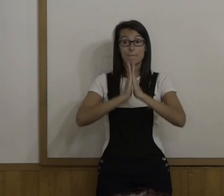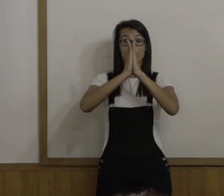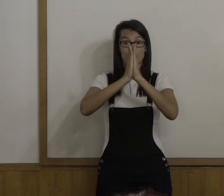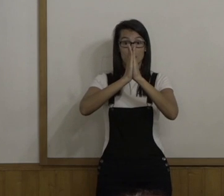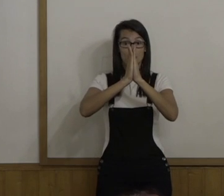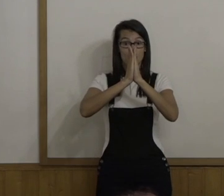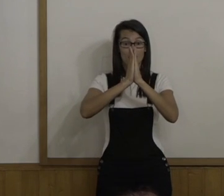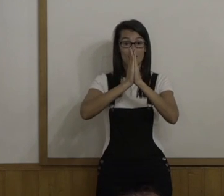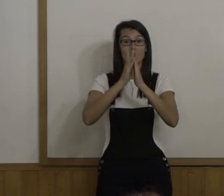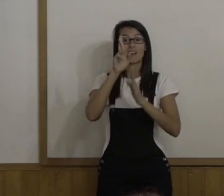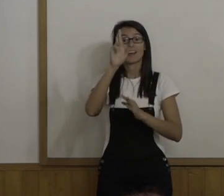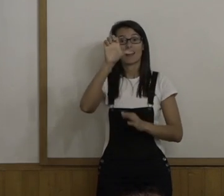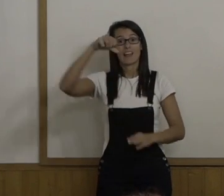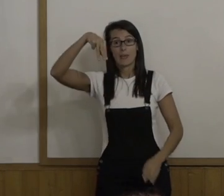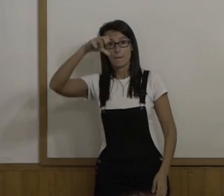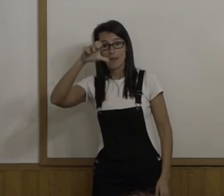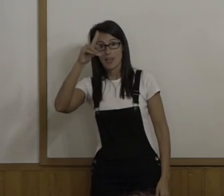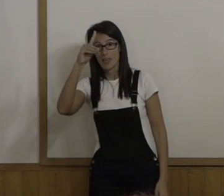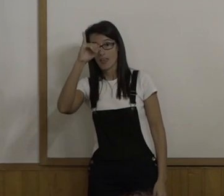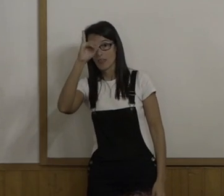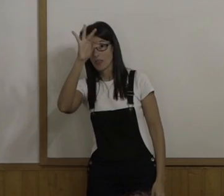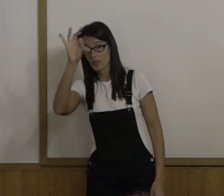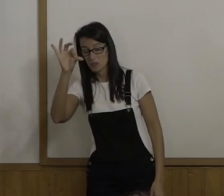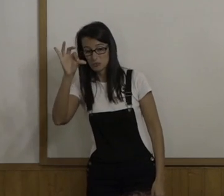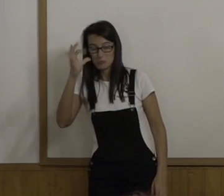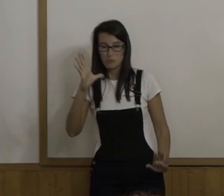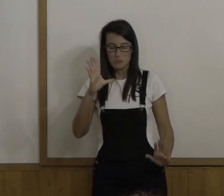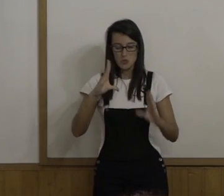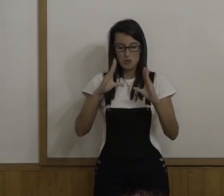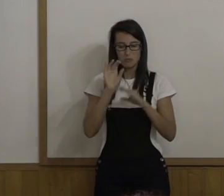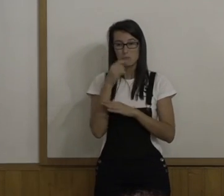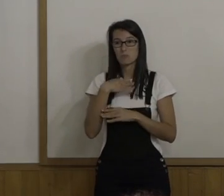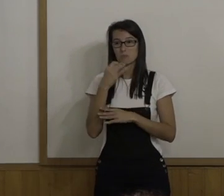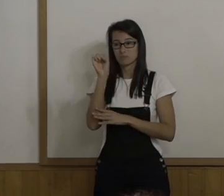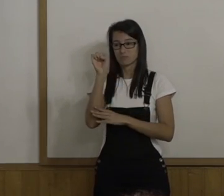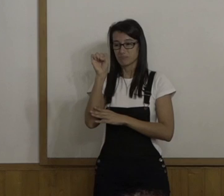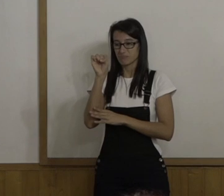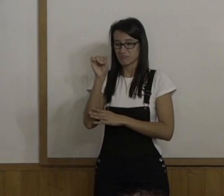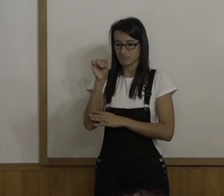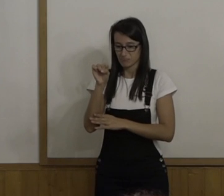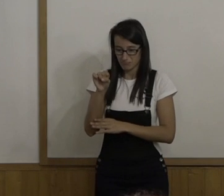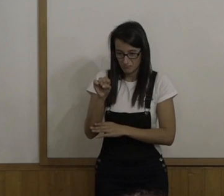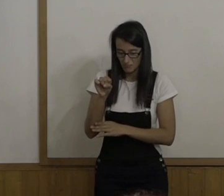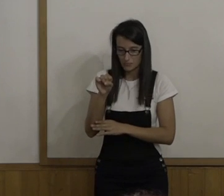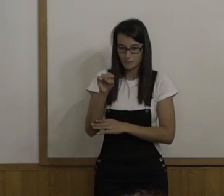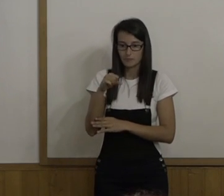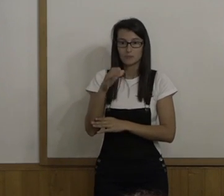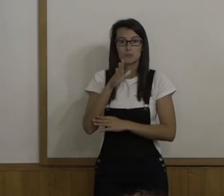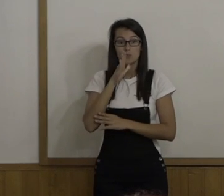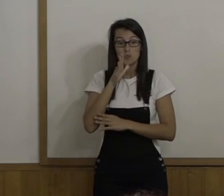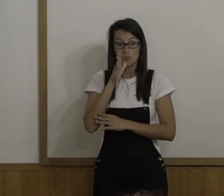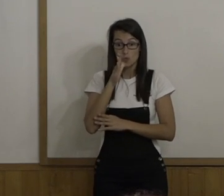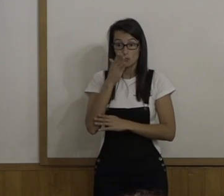si el tema es que está un poquito agachada hacia adelante, y es como si de alguna manera también la